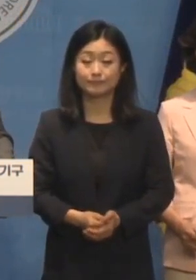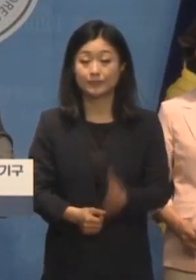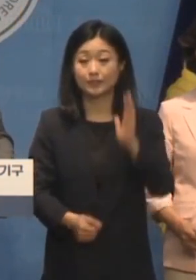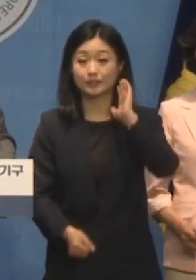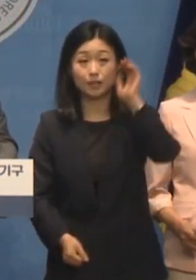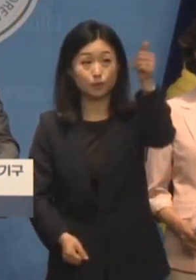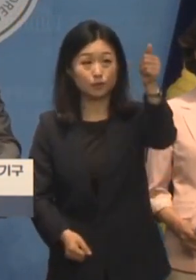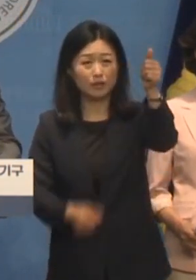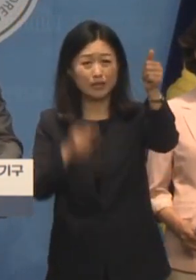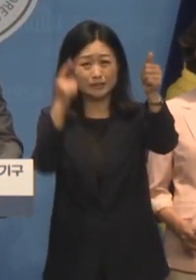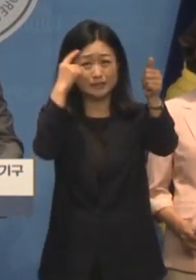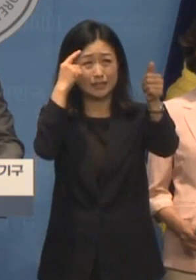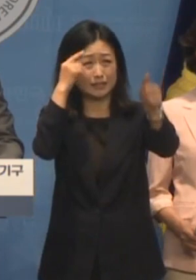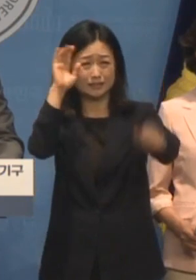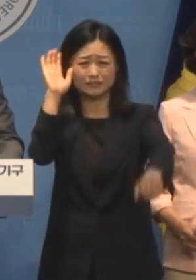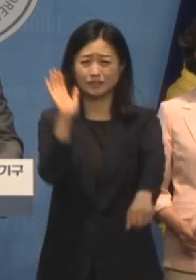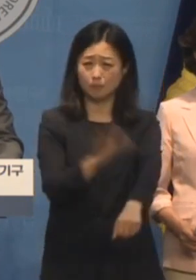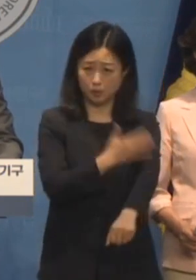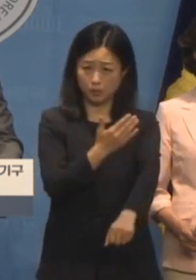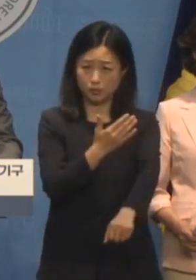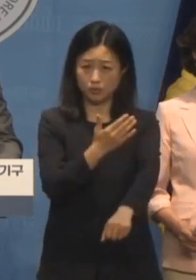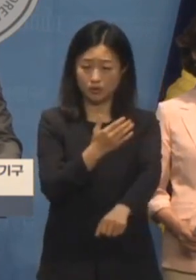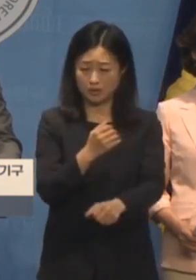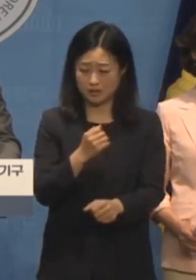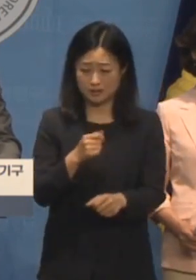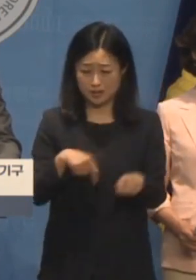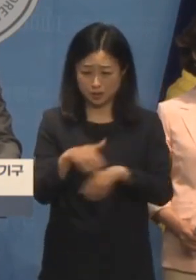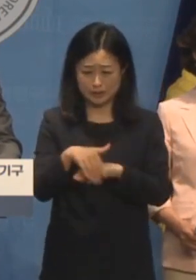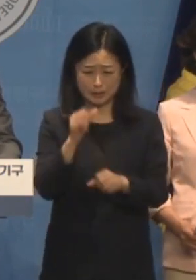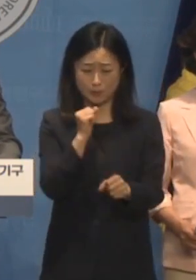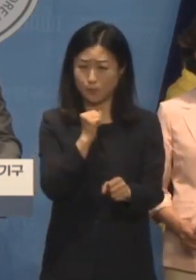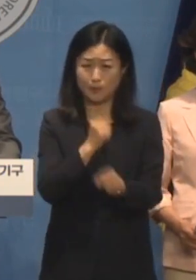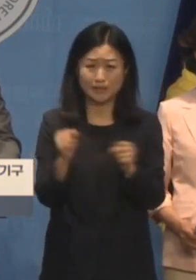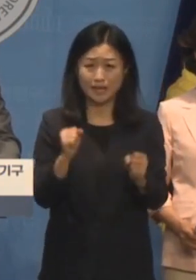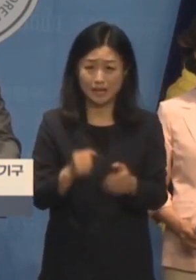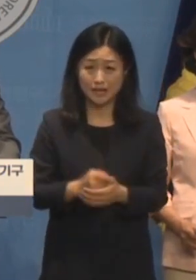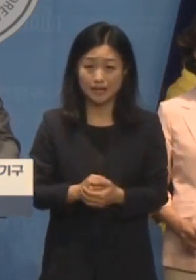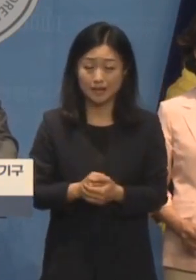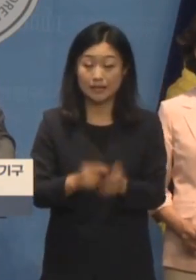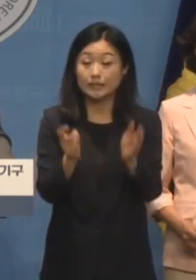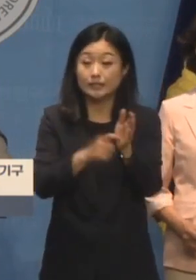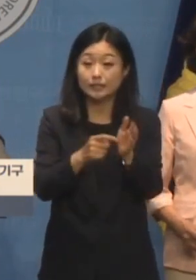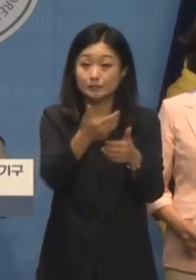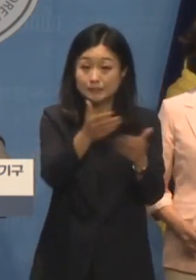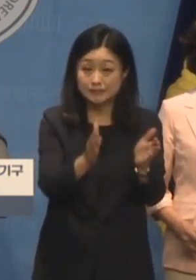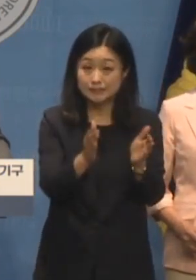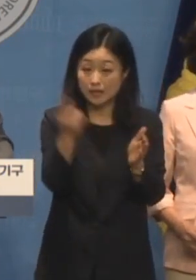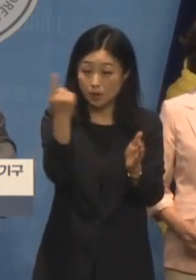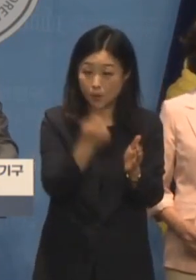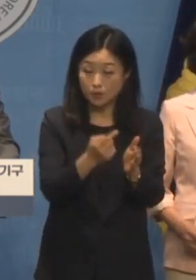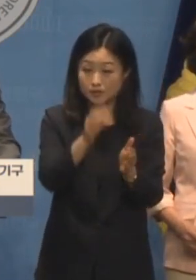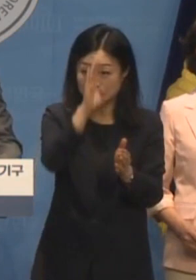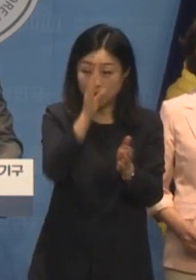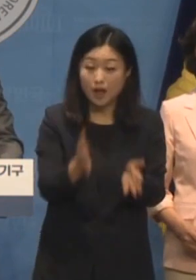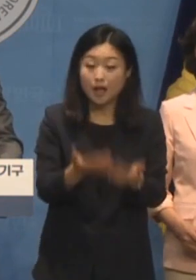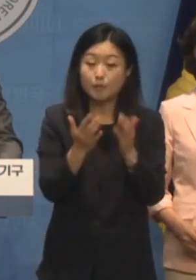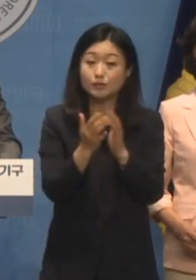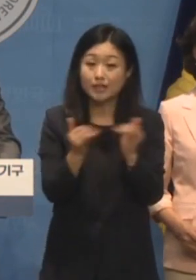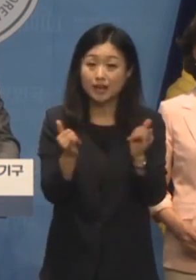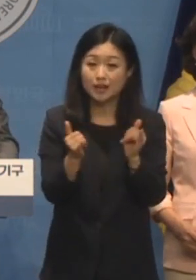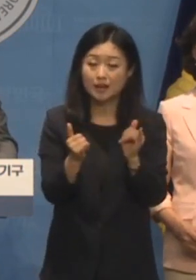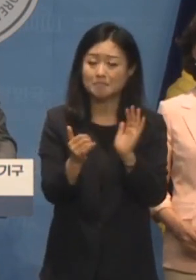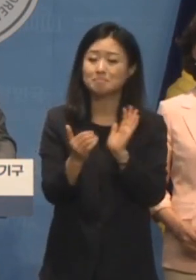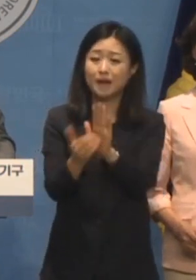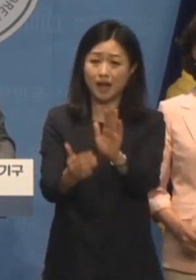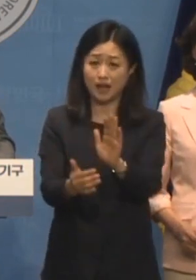있습니다 현실 인식은 황당한 정책으로 이어졌습니다 응급실에 찾아오는 경정 환자를 막기